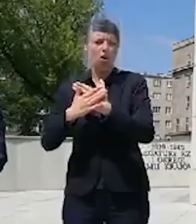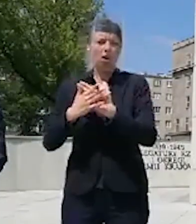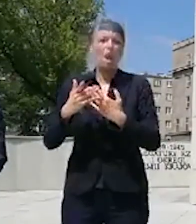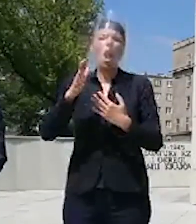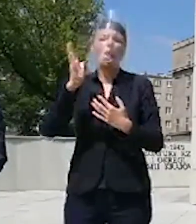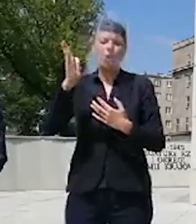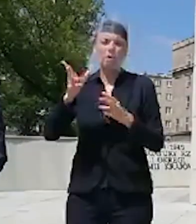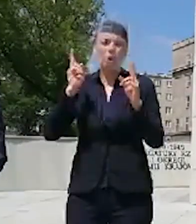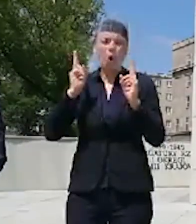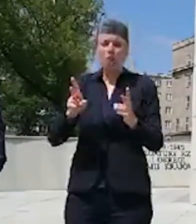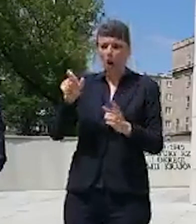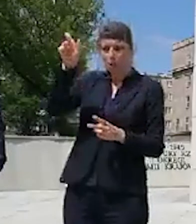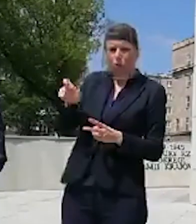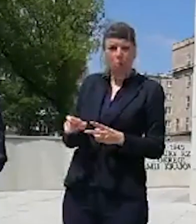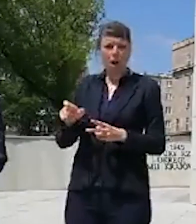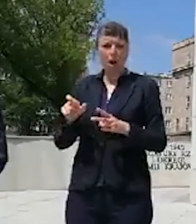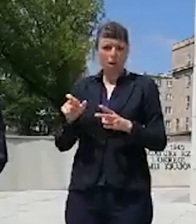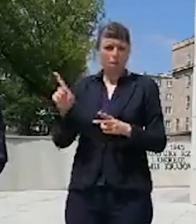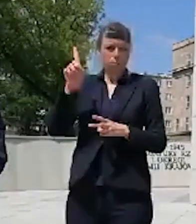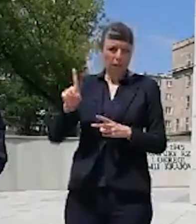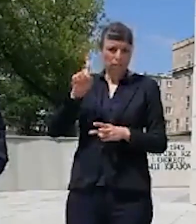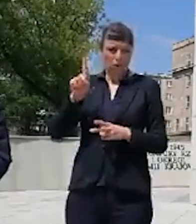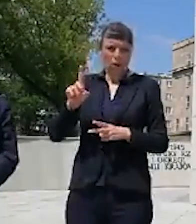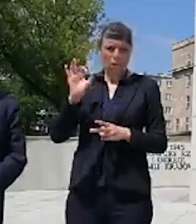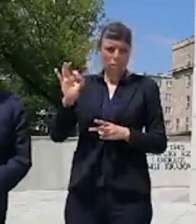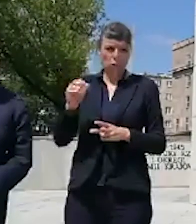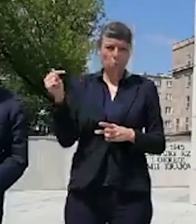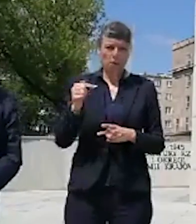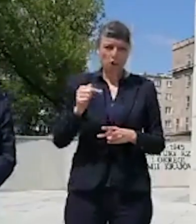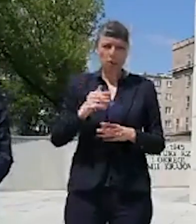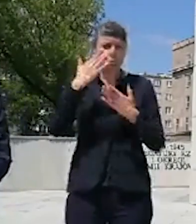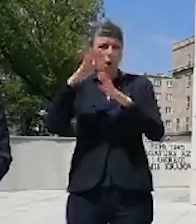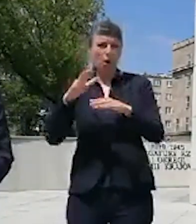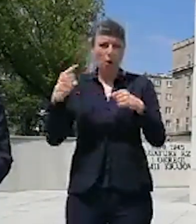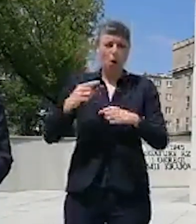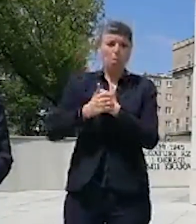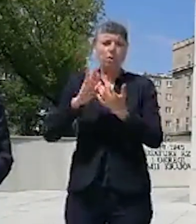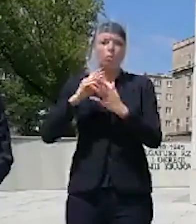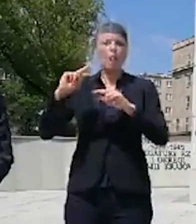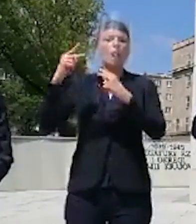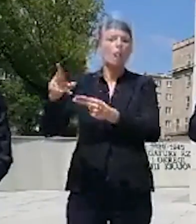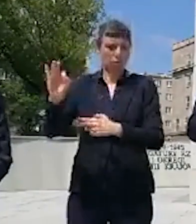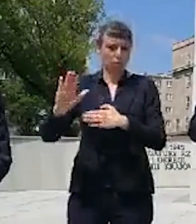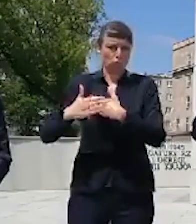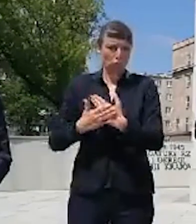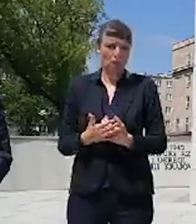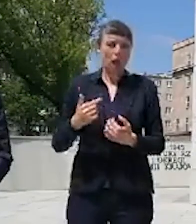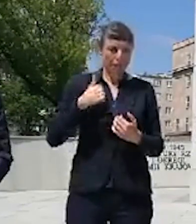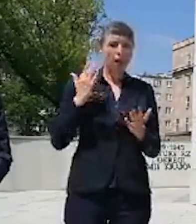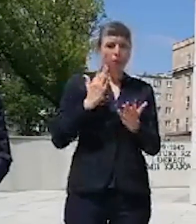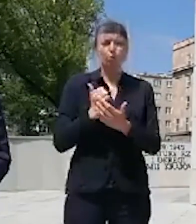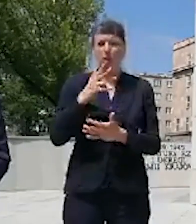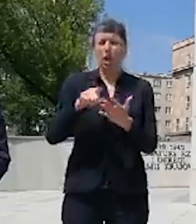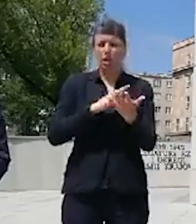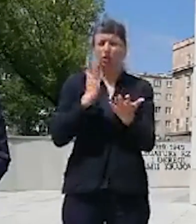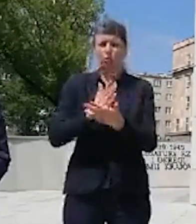funkcje publiczne osoby. Jeżeli chodzi o mnie, to ja zobowiązałem się już wiele razy i powtórzę to zobowiązanie, że chociaż na kandydacie na prezydenta nie